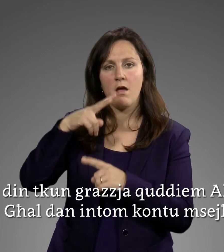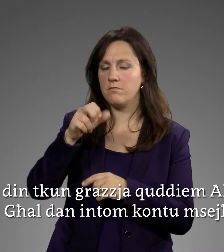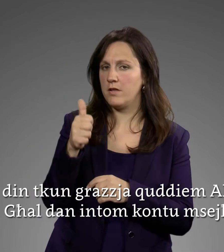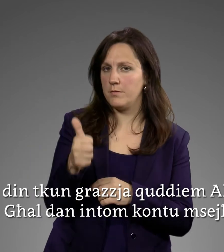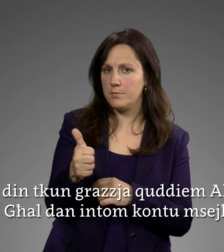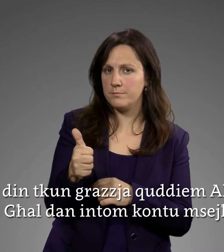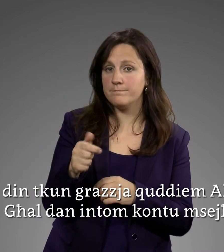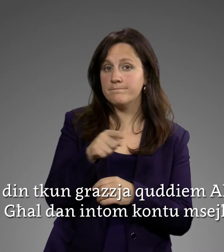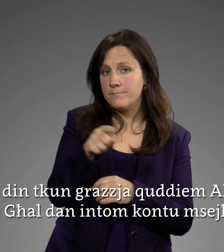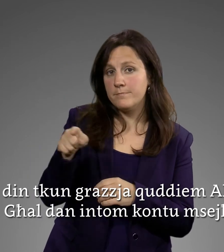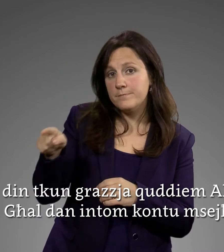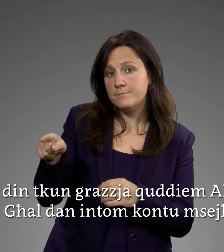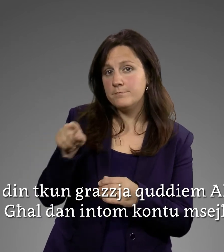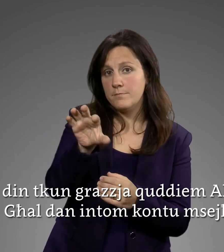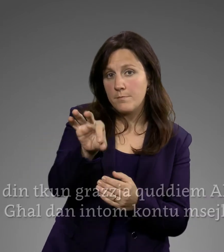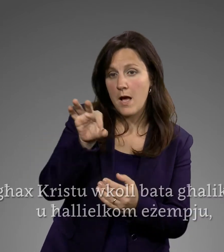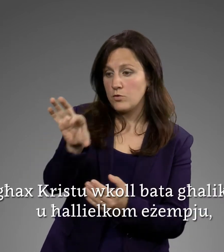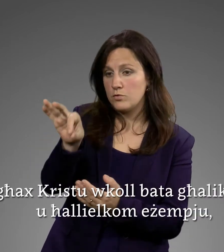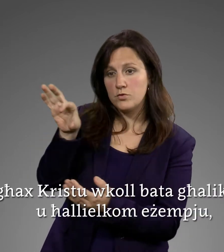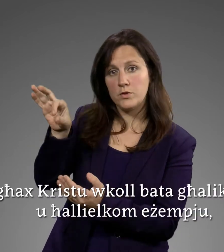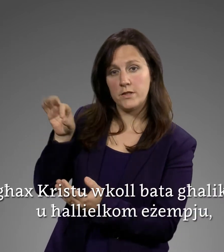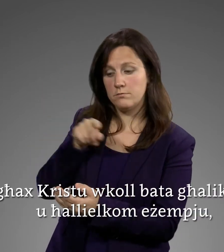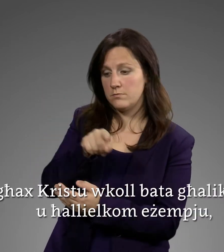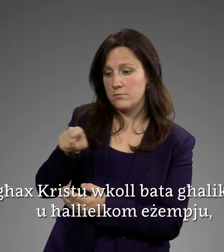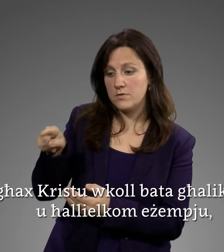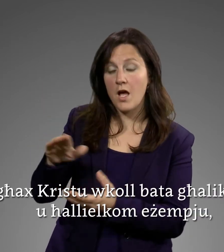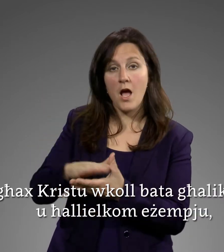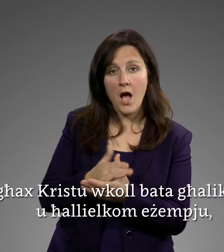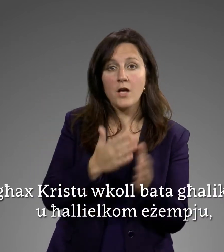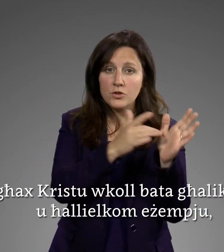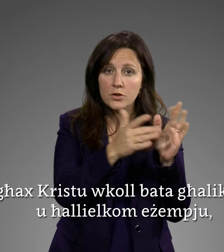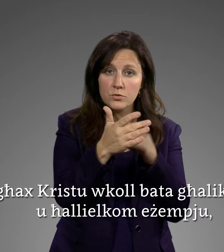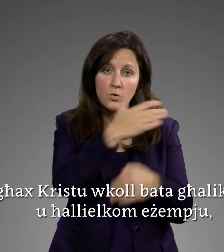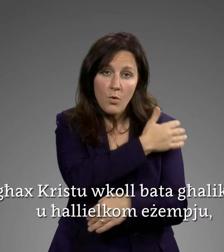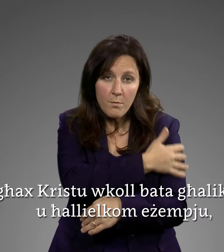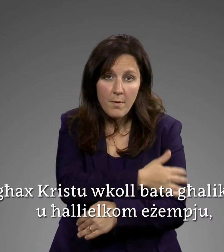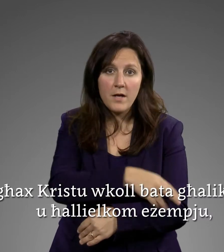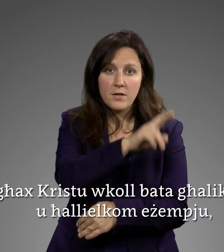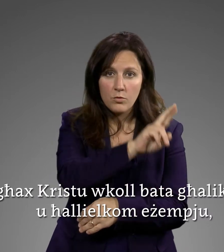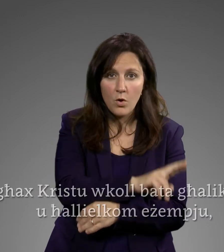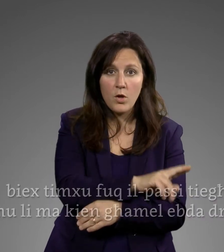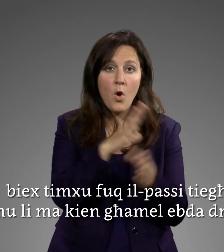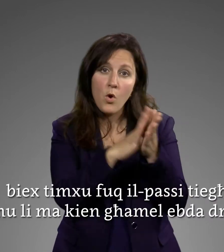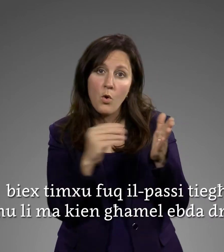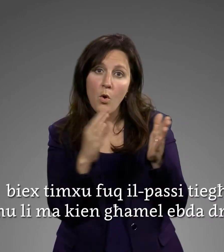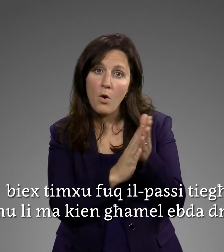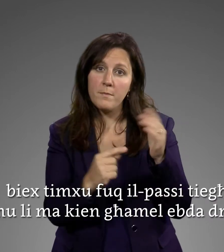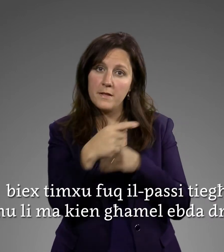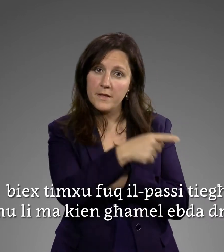dan intom kontum sejħa, għax Kristu wkoll bata għalikom u ħallilkom eżempju biex timxu fuq